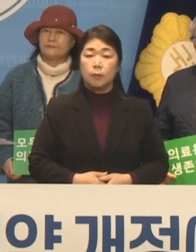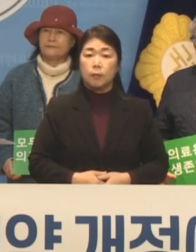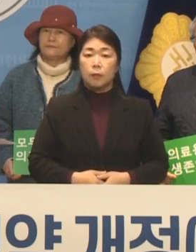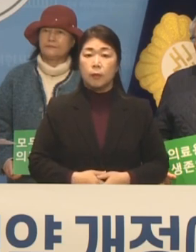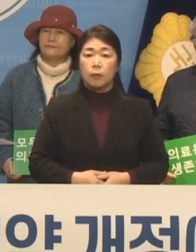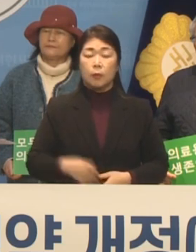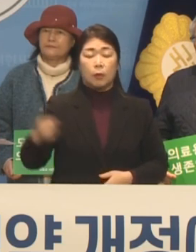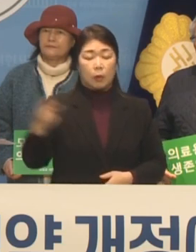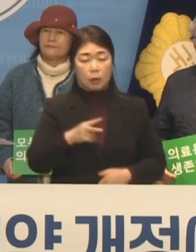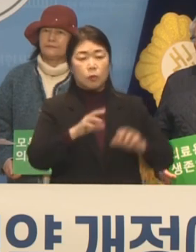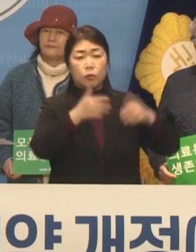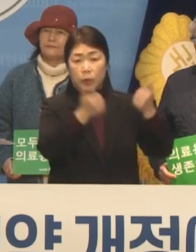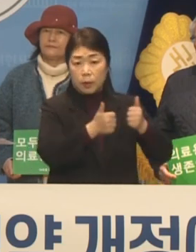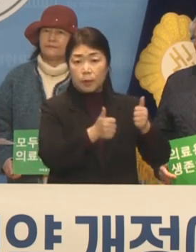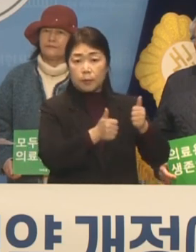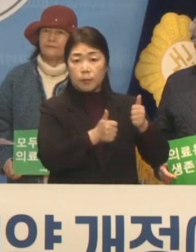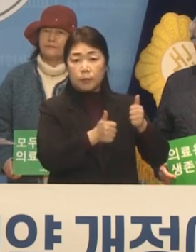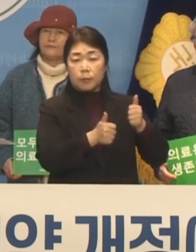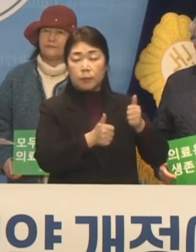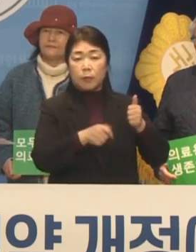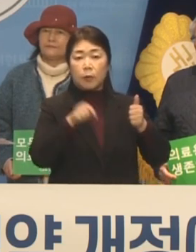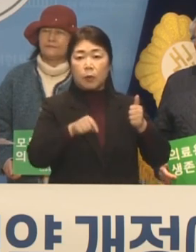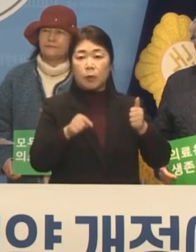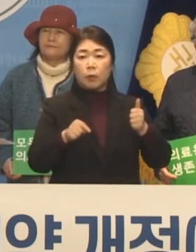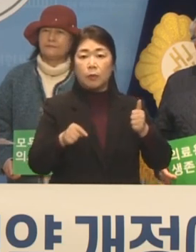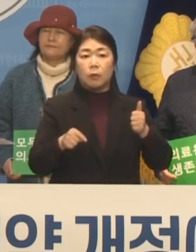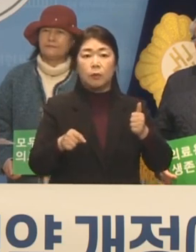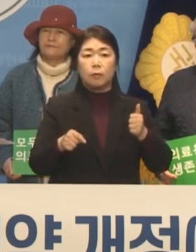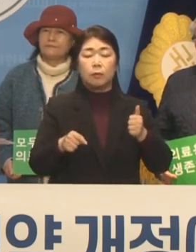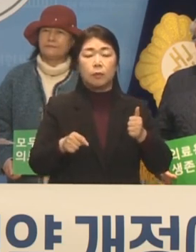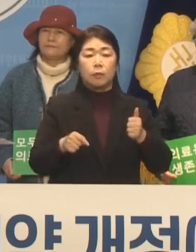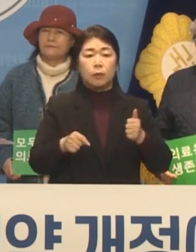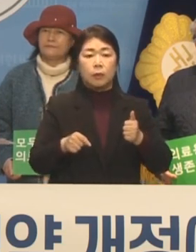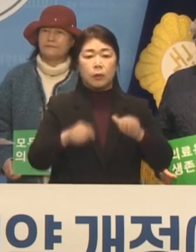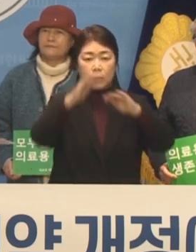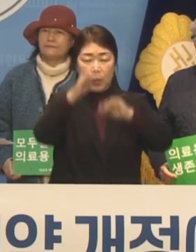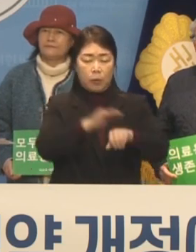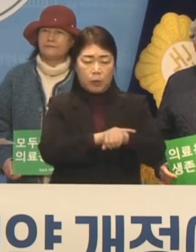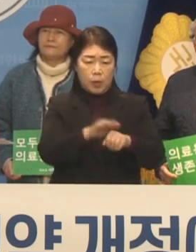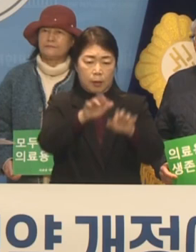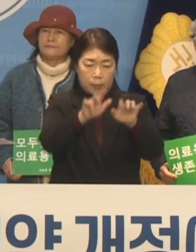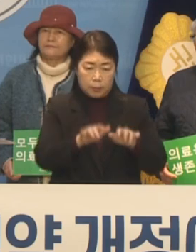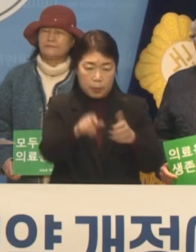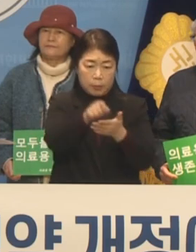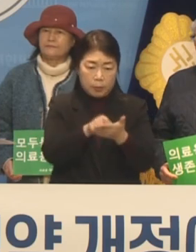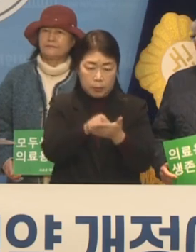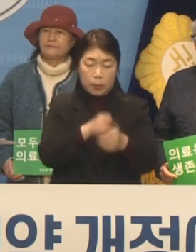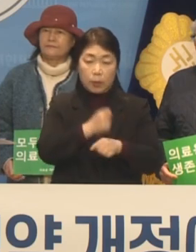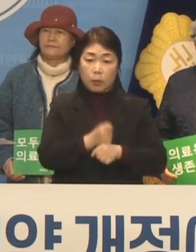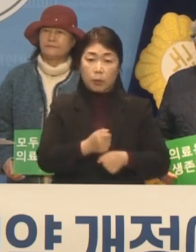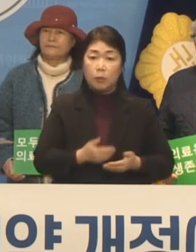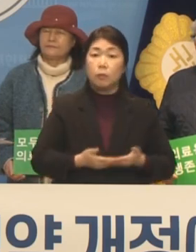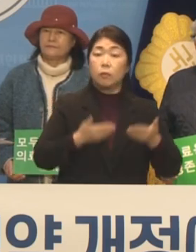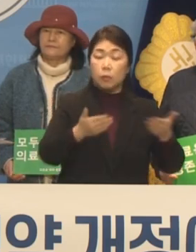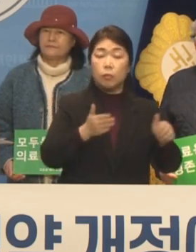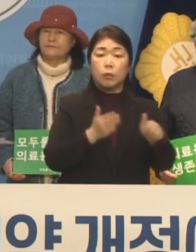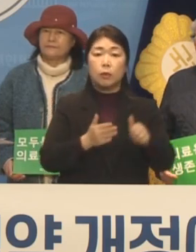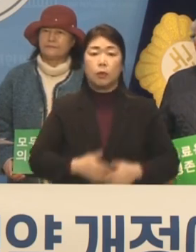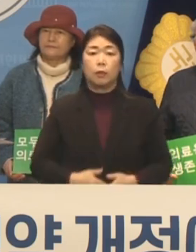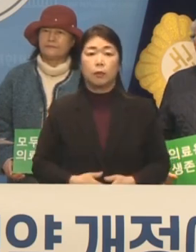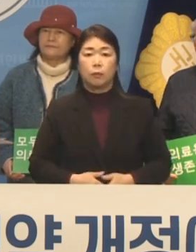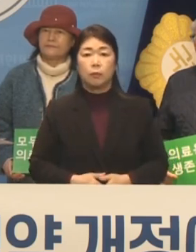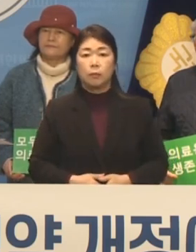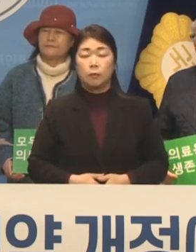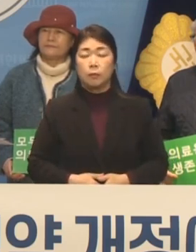전문가들은 다시 한번 이 국회 소통관 기자회견에서 다시 한번 이 국민들과 공무원분들 그리고 국민들께 다시